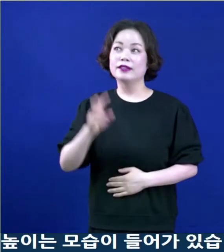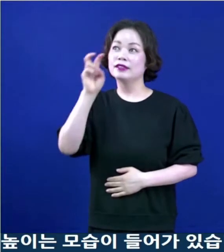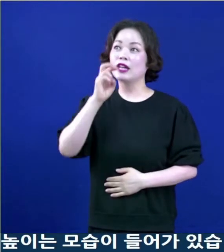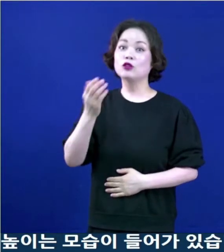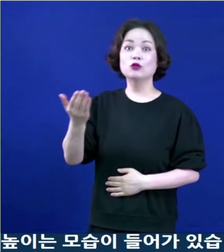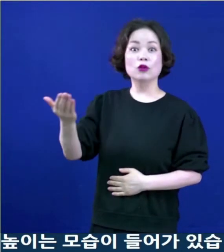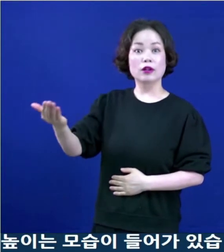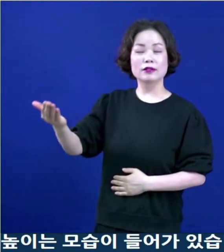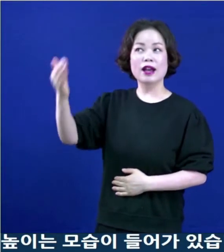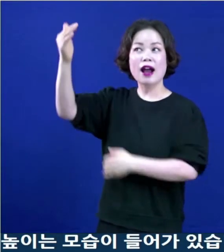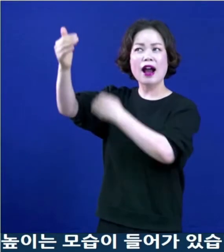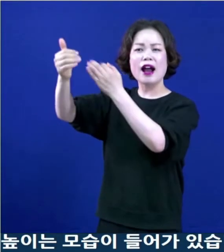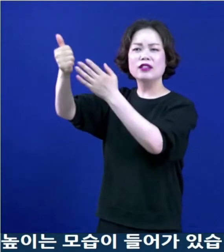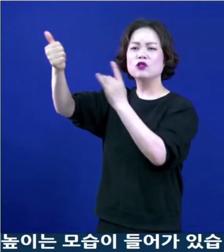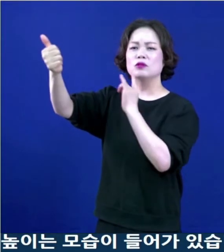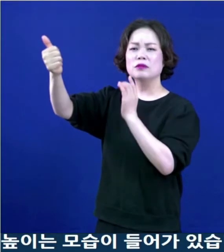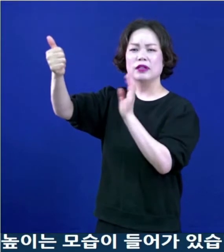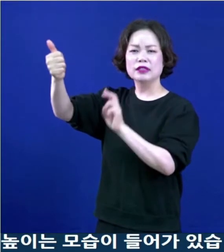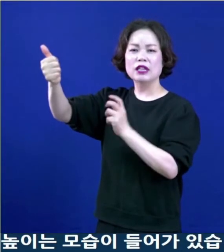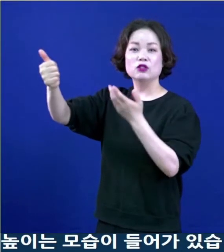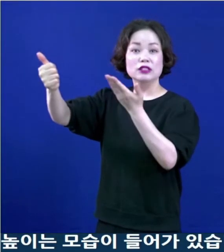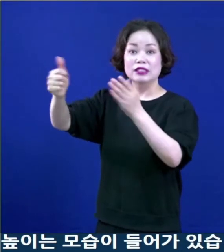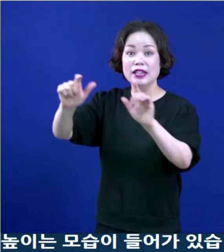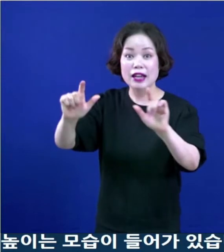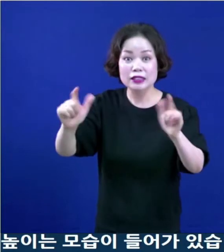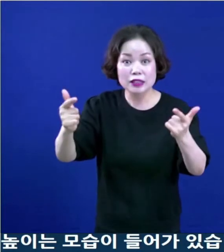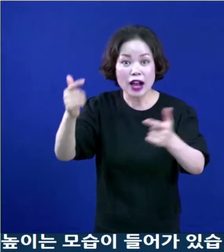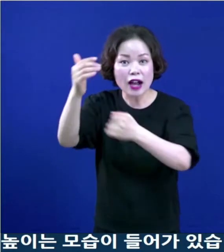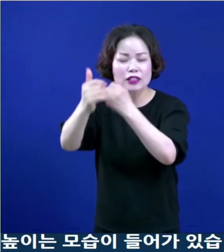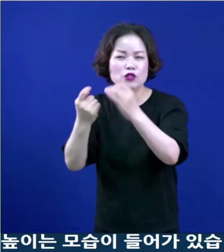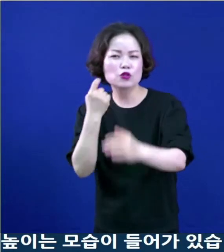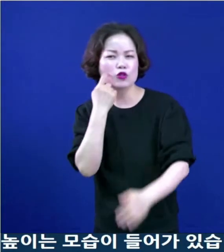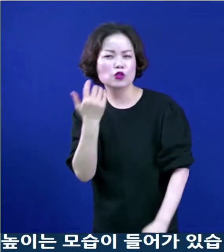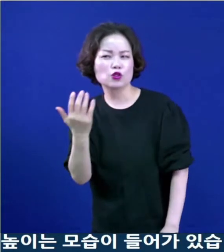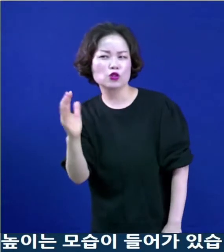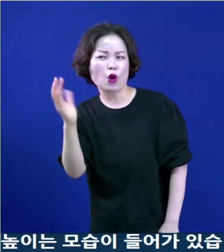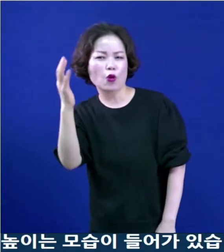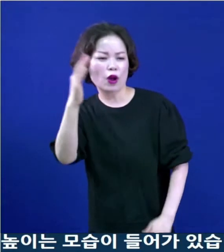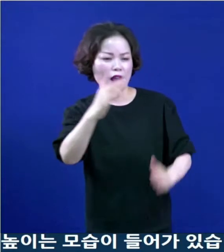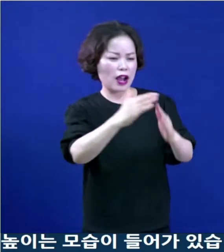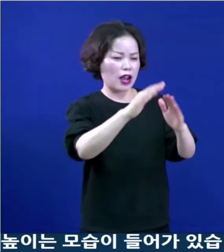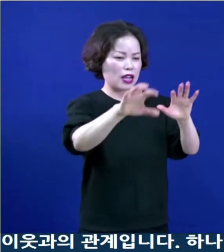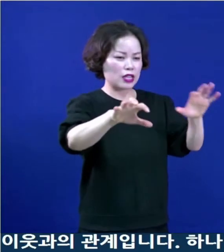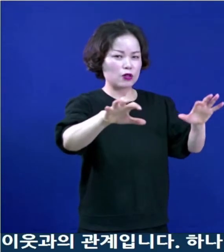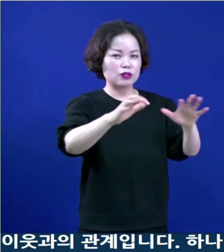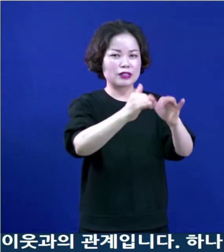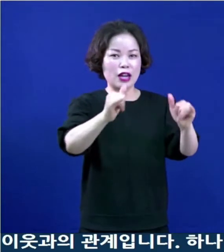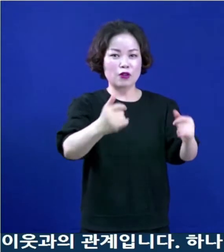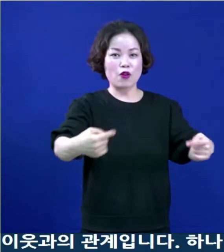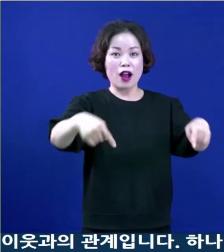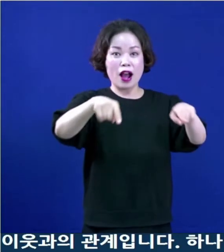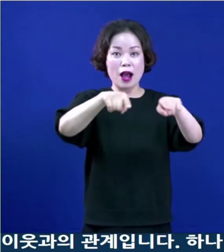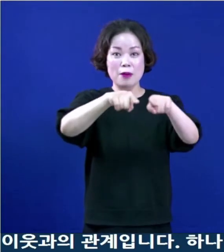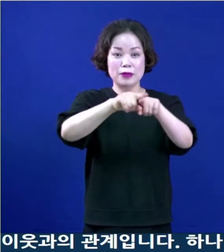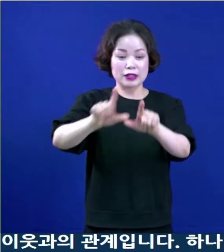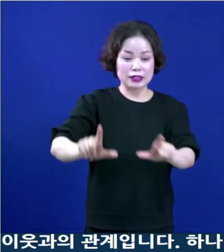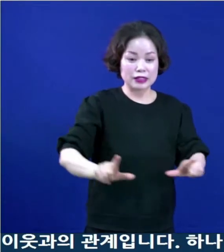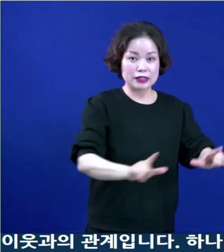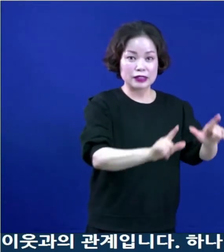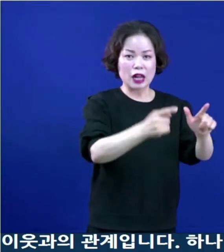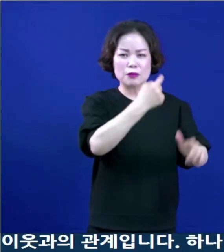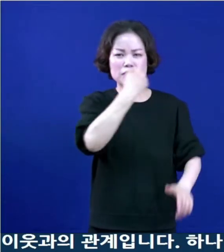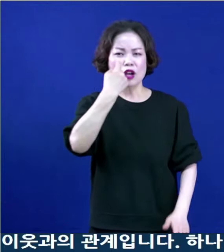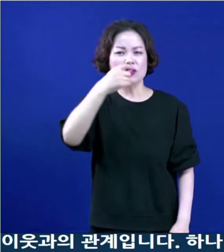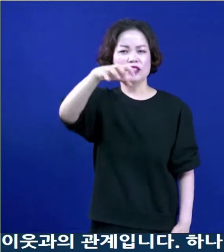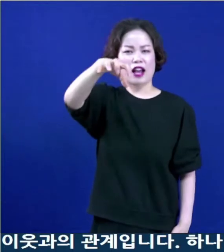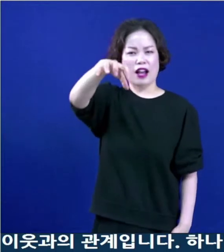것은 하나님만 찬송하는 것이 아닙니다. 하나님의 영광을 우리가 이웃과 함께 우리가 살아가는 삶의 현장 속에서도